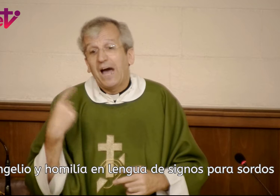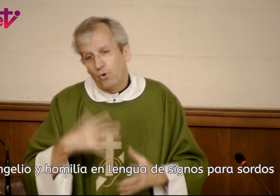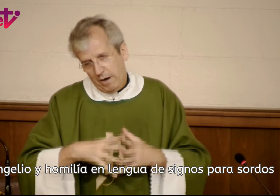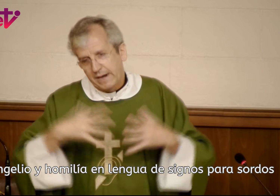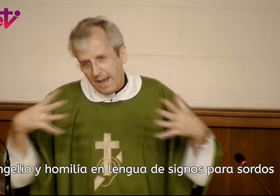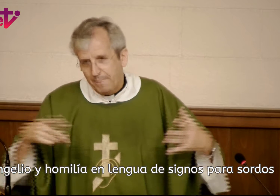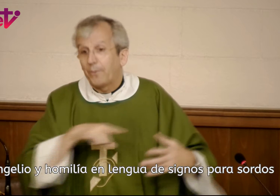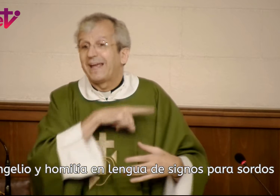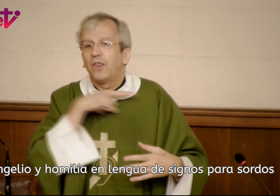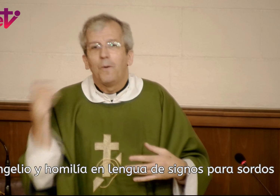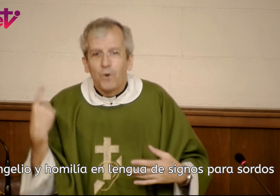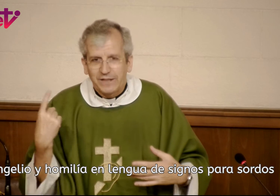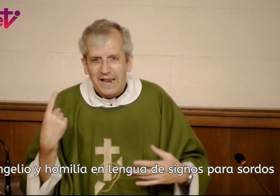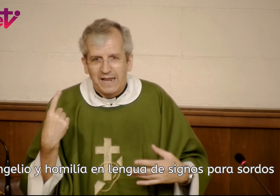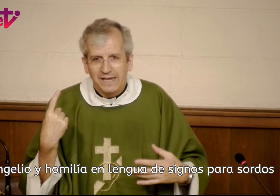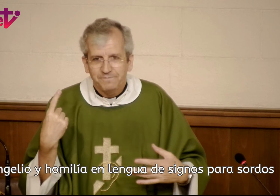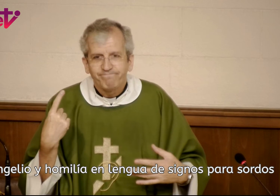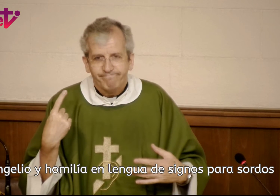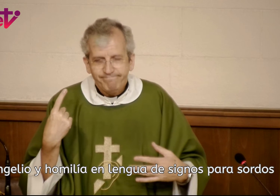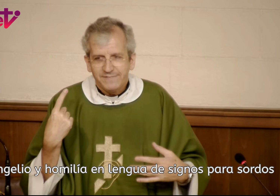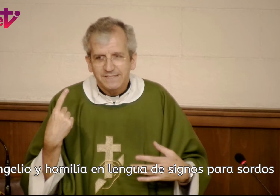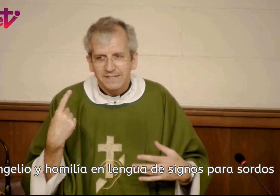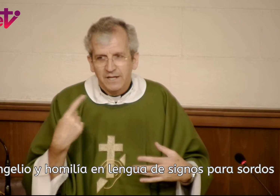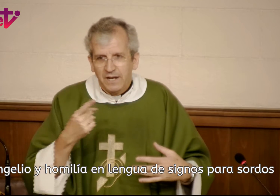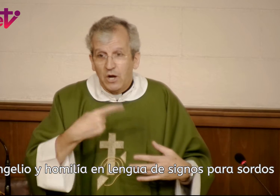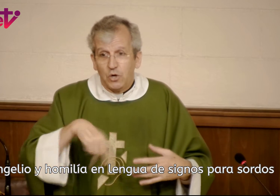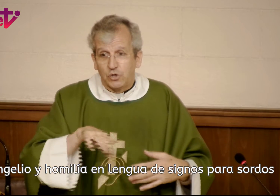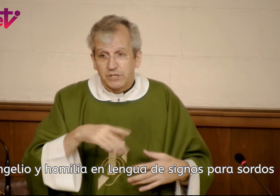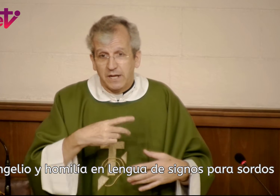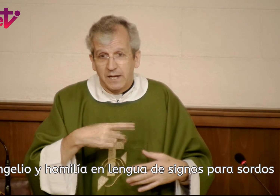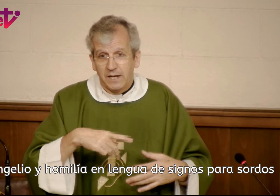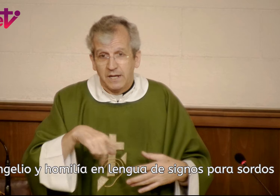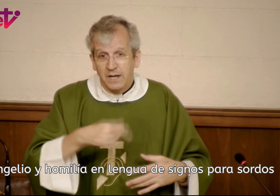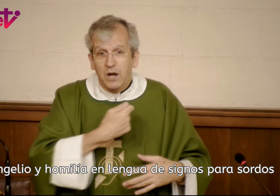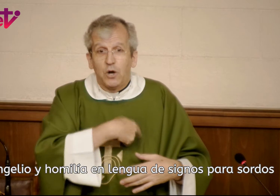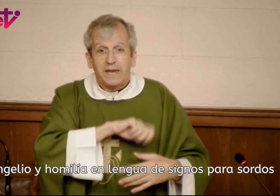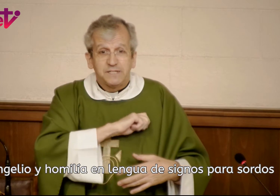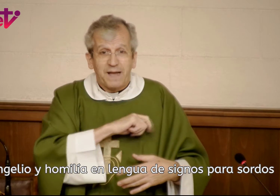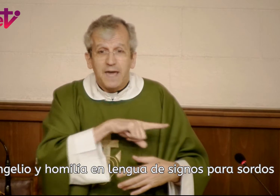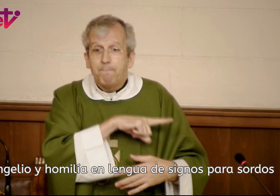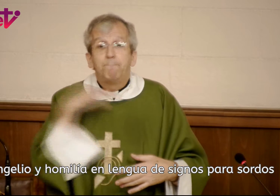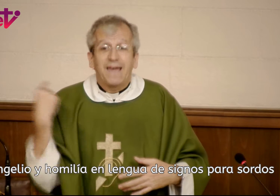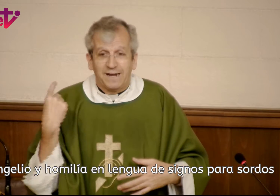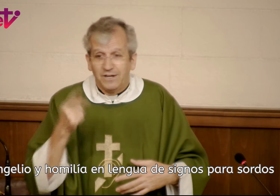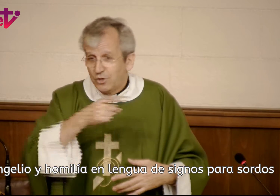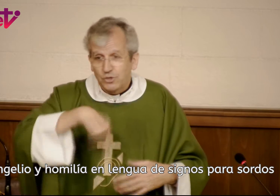pecado grave, por pecado mortal. Sí, los en España pecan,